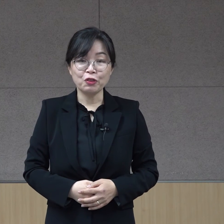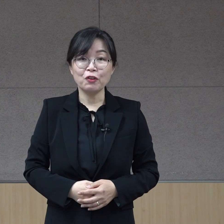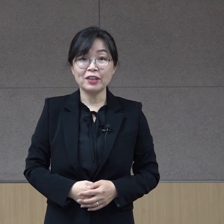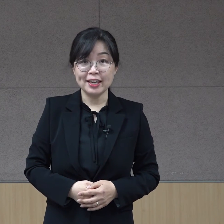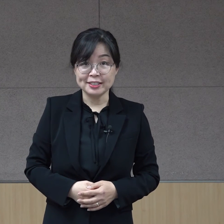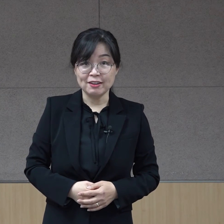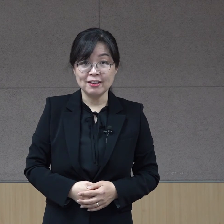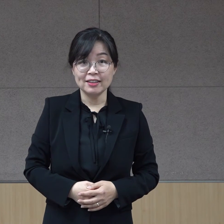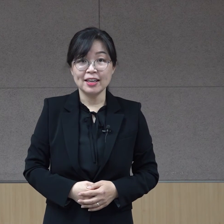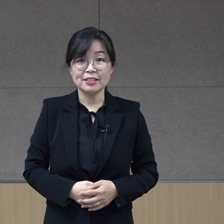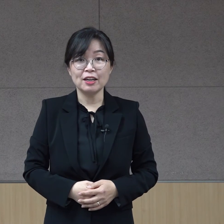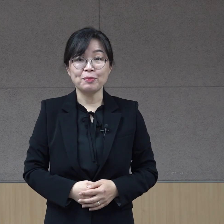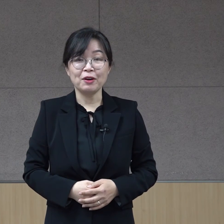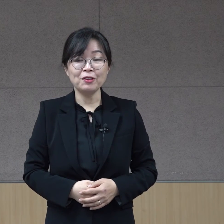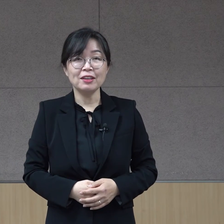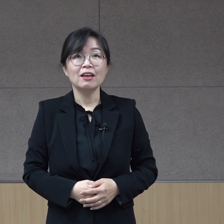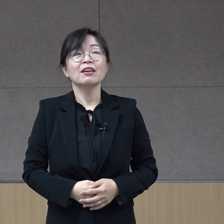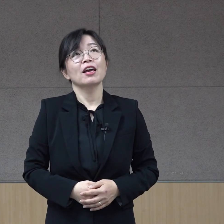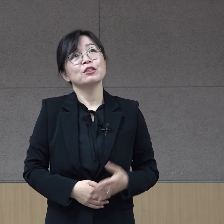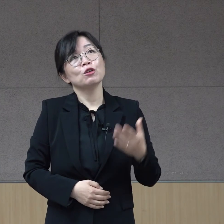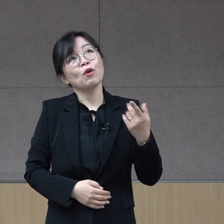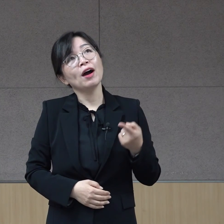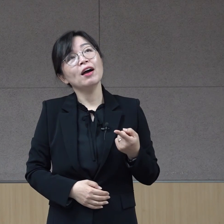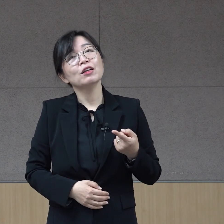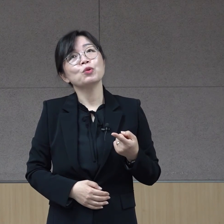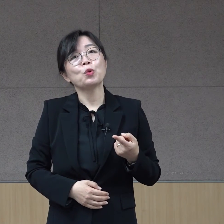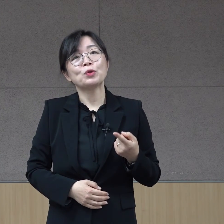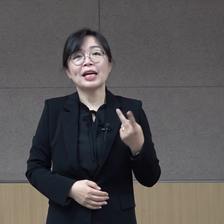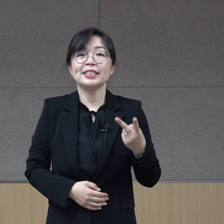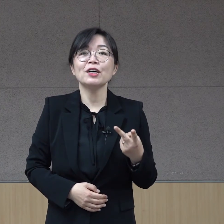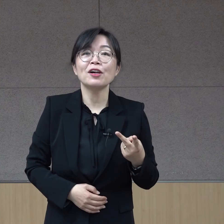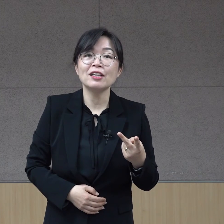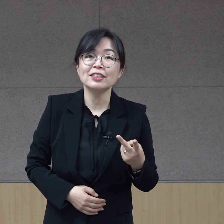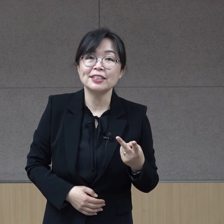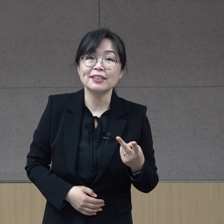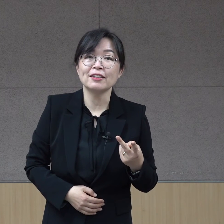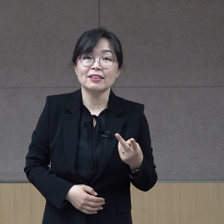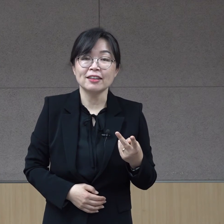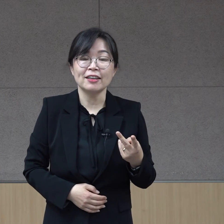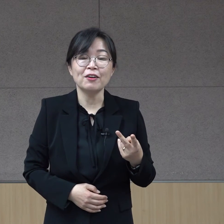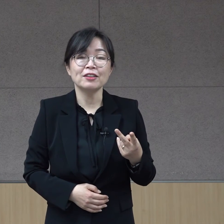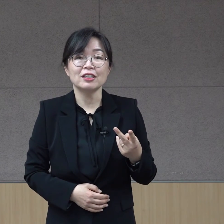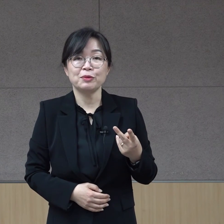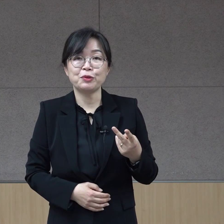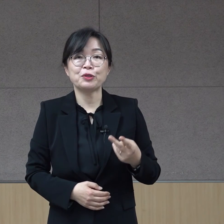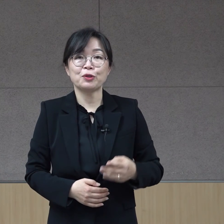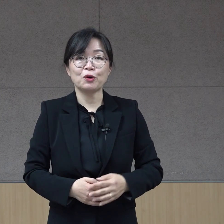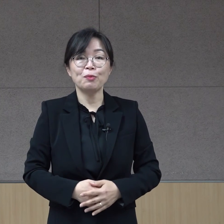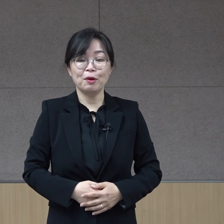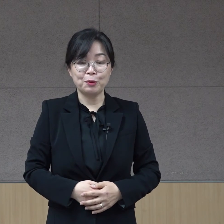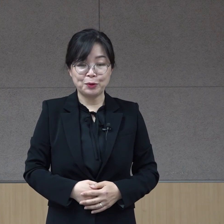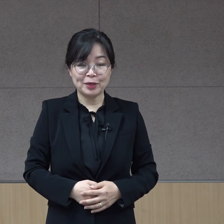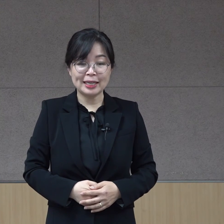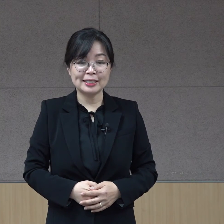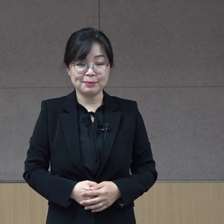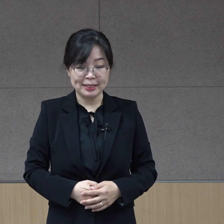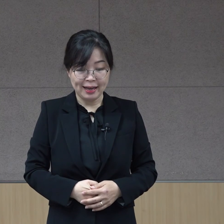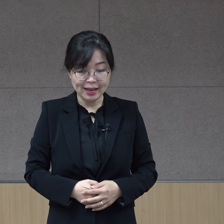어떤 계절하면 계절과 또 날씨가 관련이 있을 것 같아요. 그걸 집중적으로 배워보도록 하겠습니다.